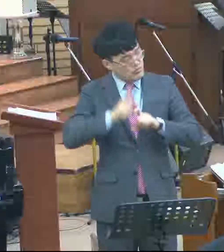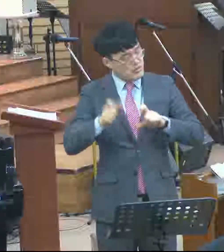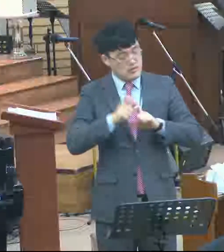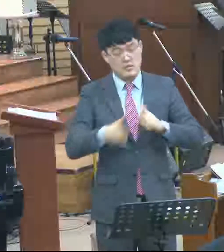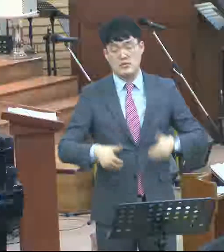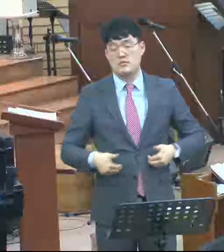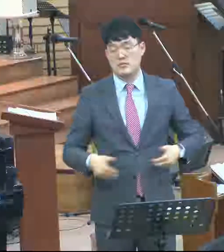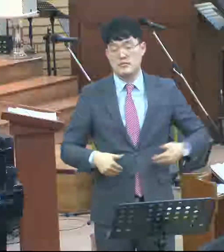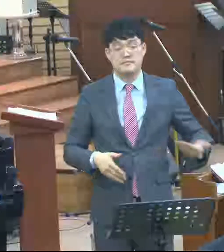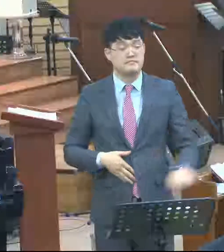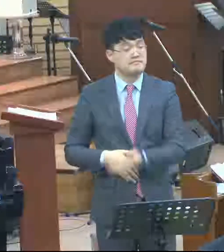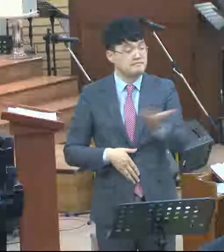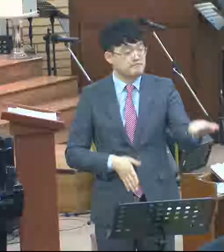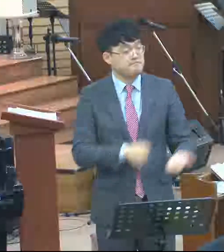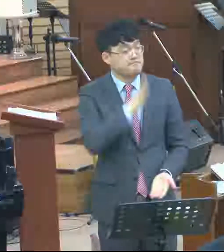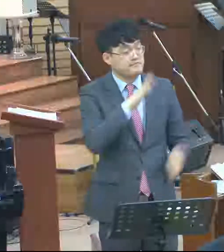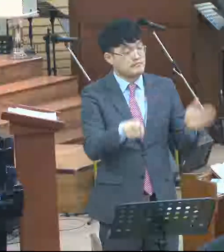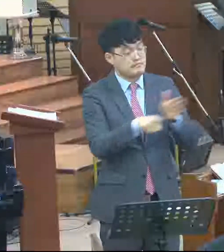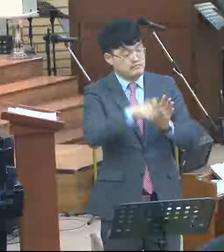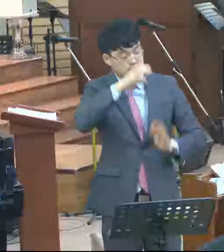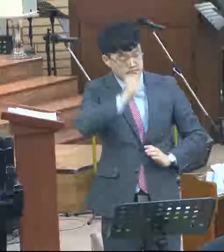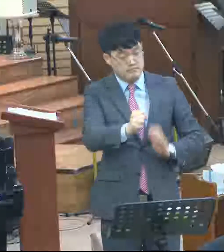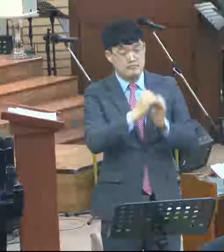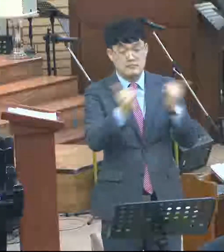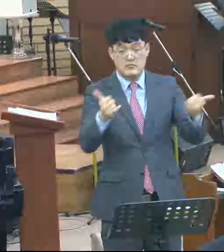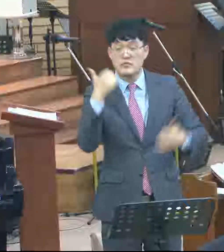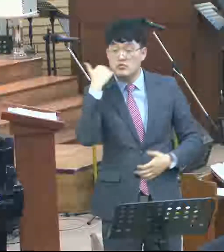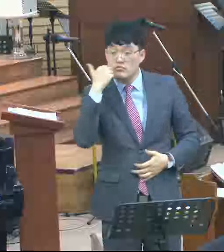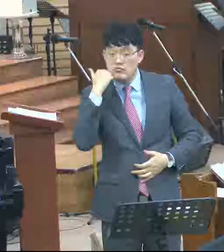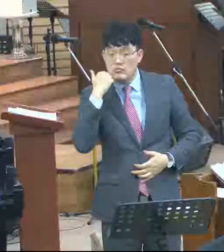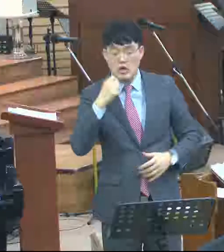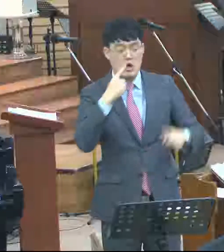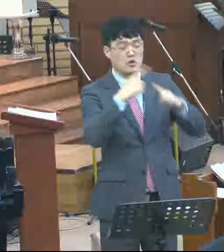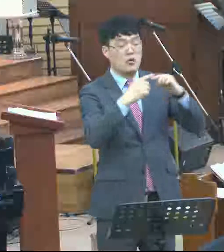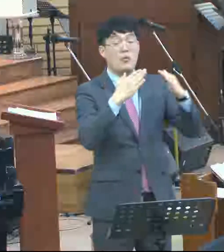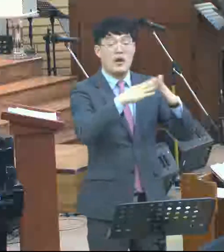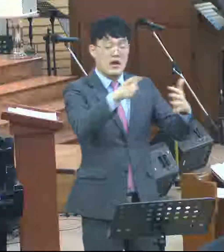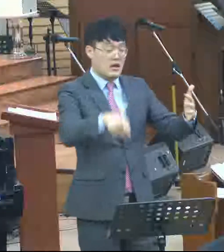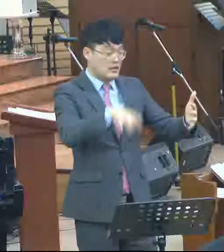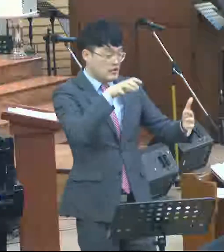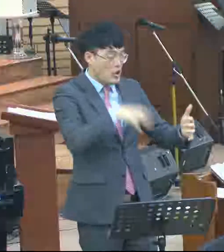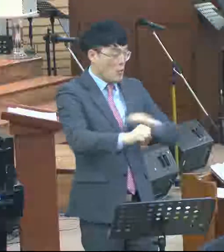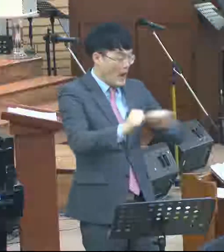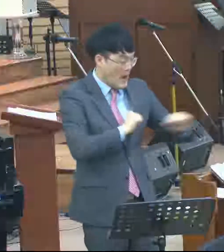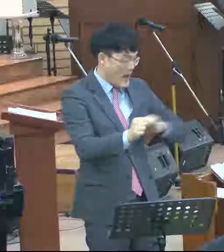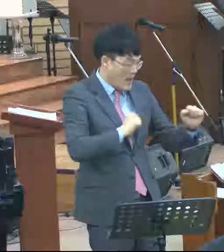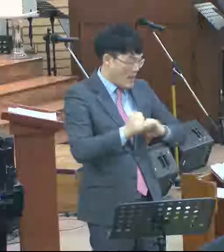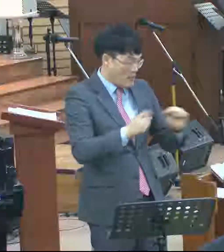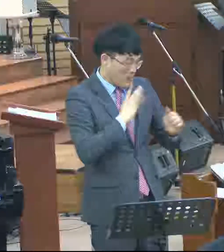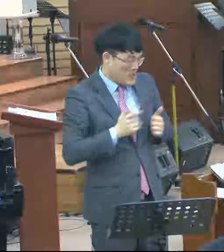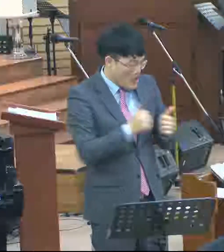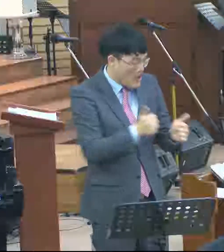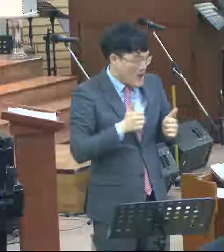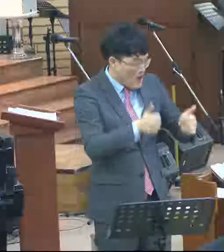사람이 누군가요? 교회에 와서 활동 많이 하시는 분들이 신앙이 좋다라고 목사들은 생각해요.